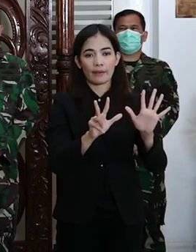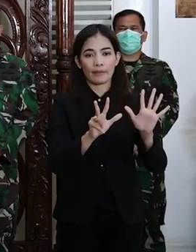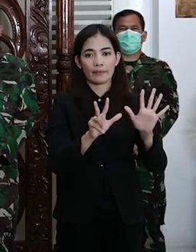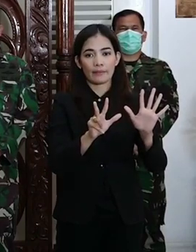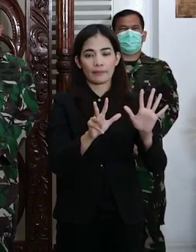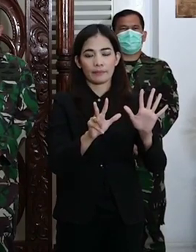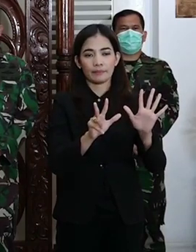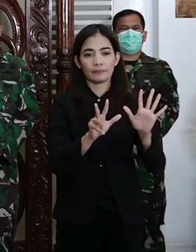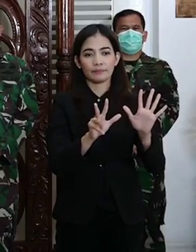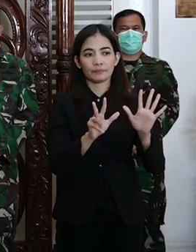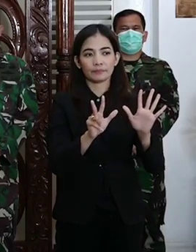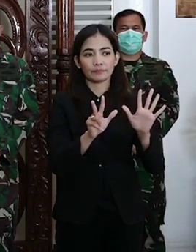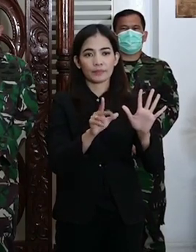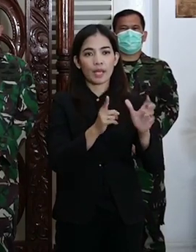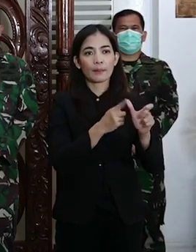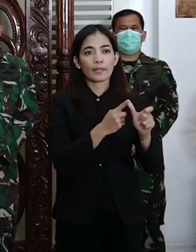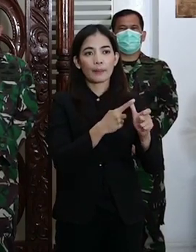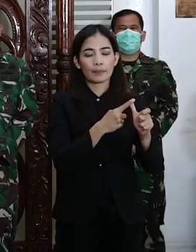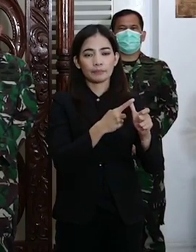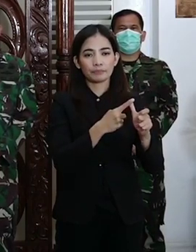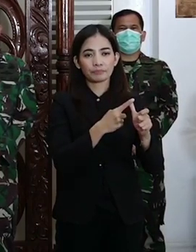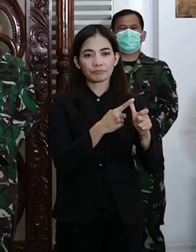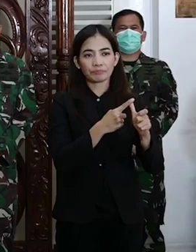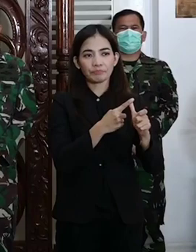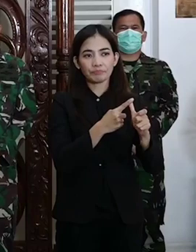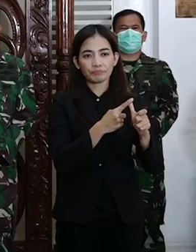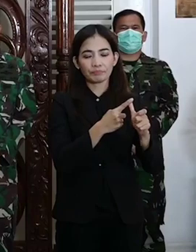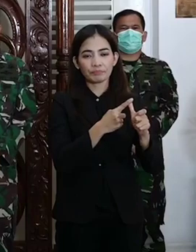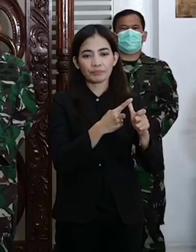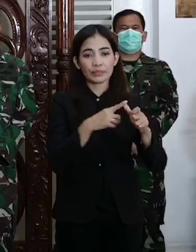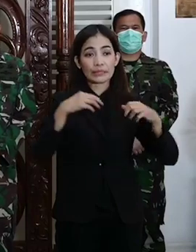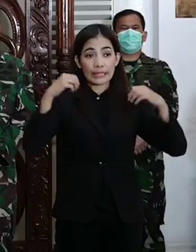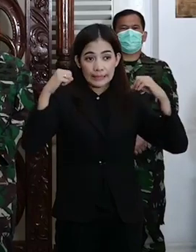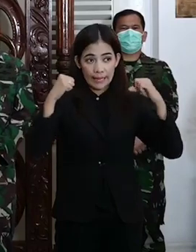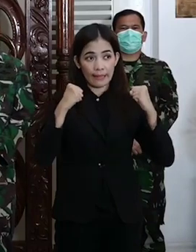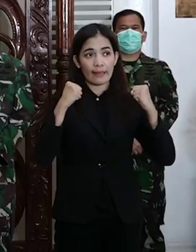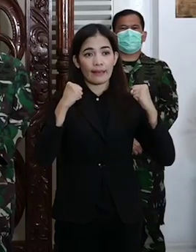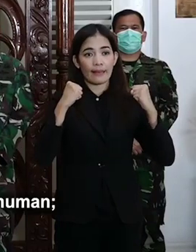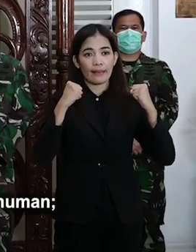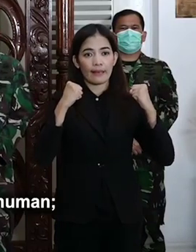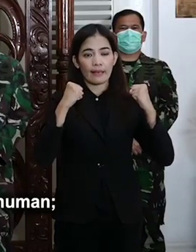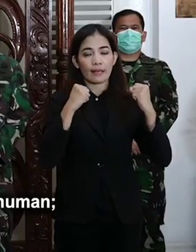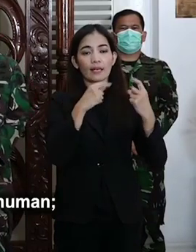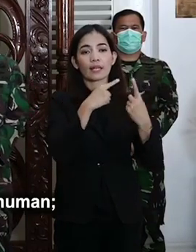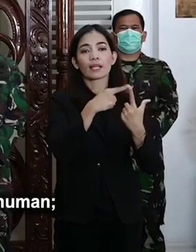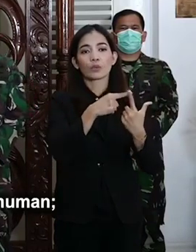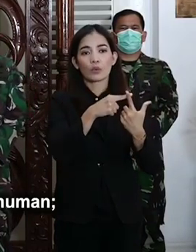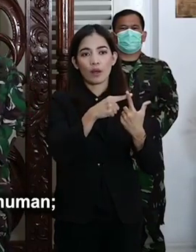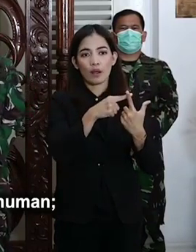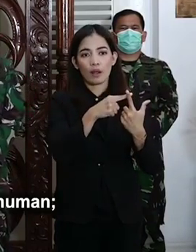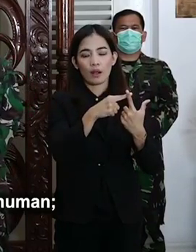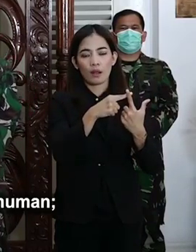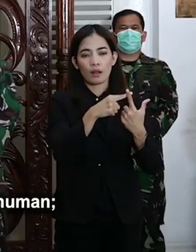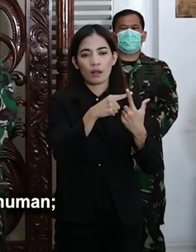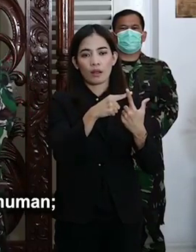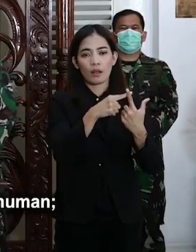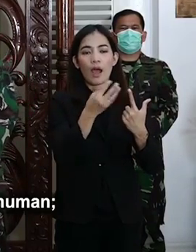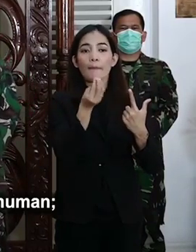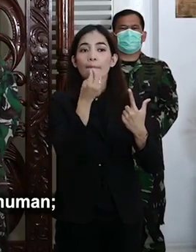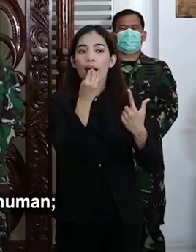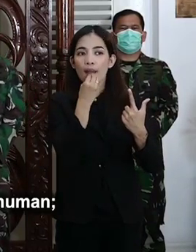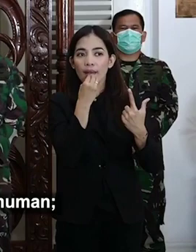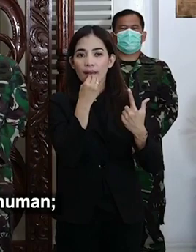pengecualian. Pertama adalah sektor kesehatan. Kedua, sektor